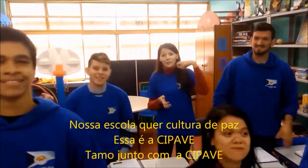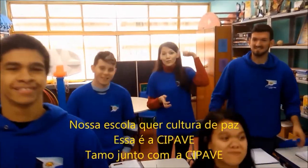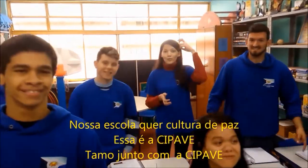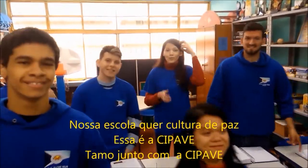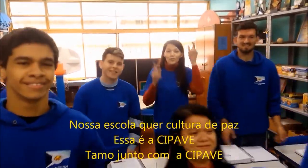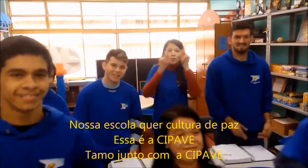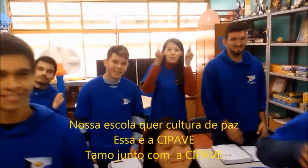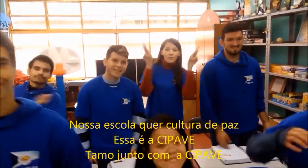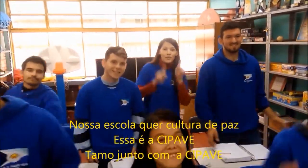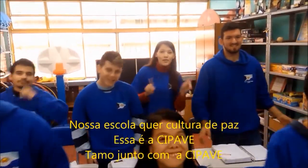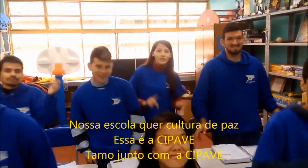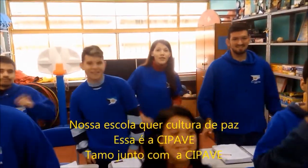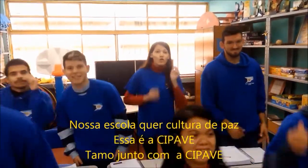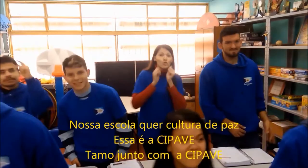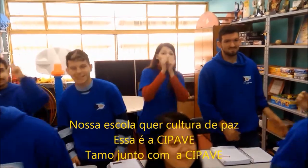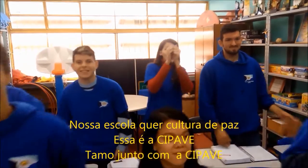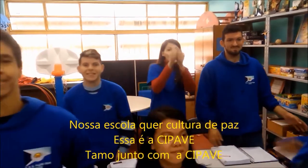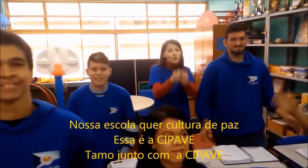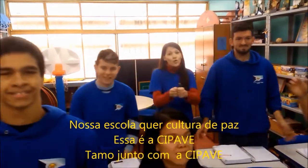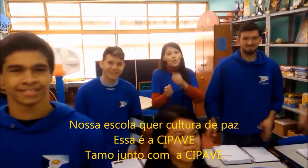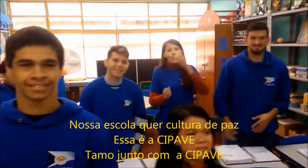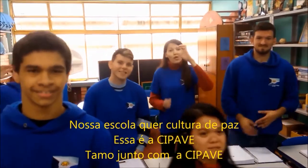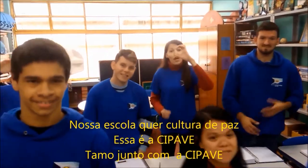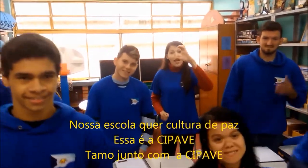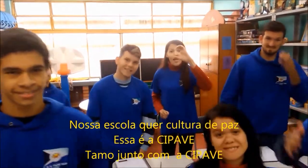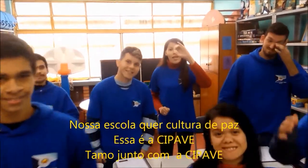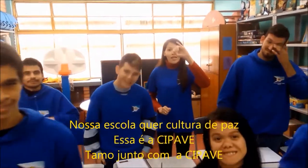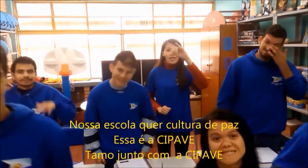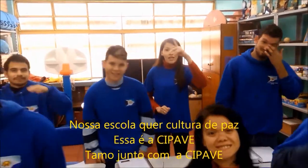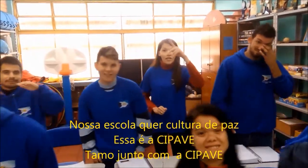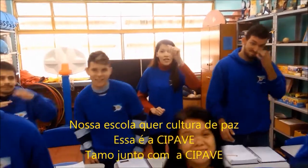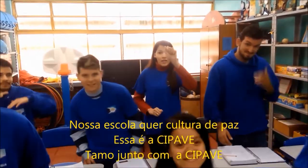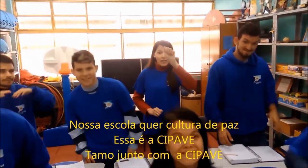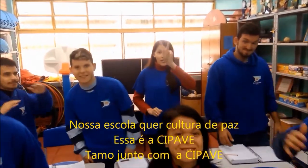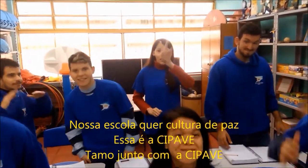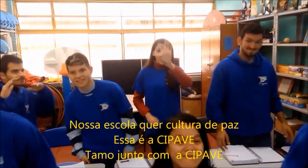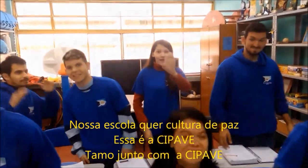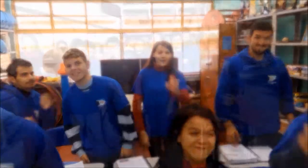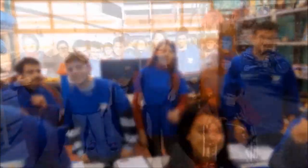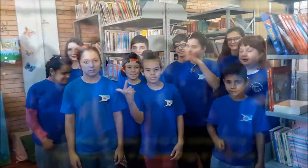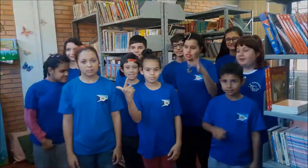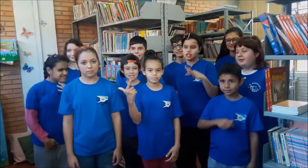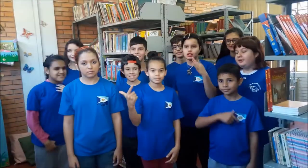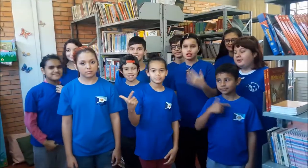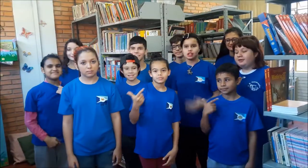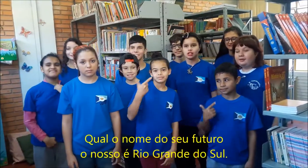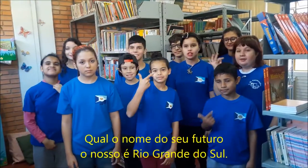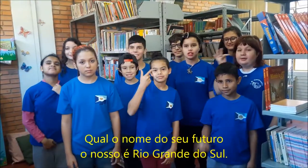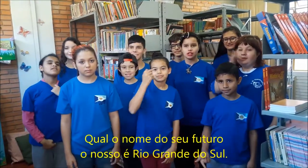paz. Junto com a CIPAVI. Tamo junto com a CIPAVI. Qual é o nome do seu